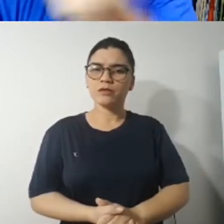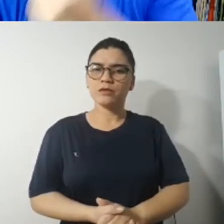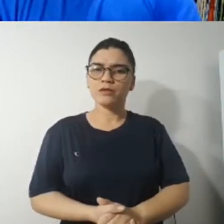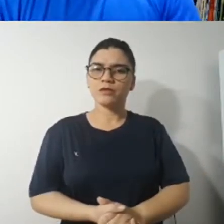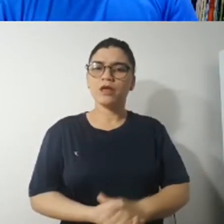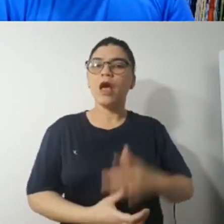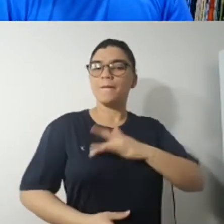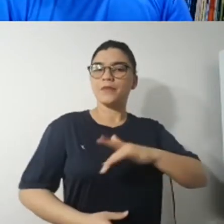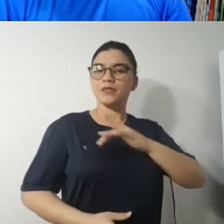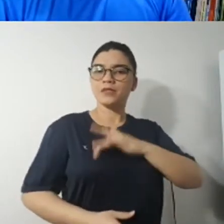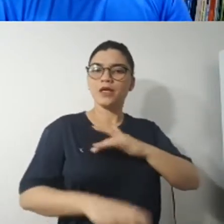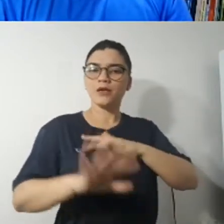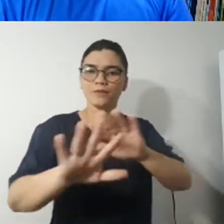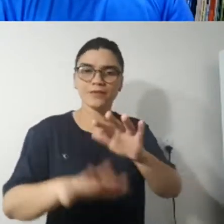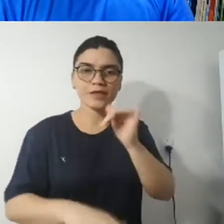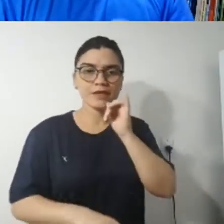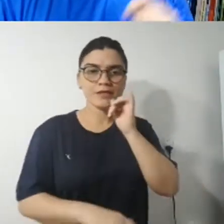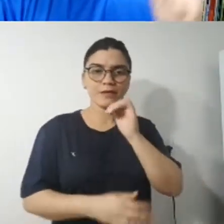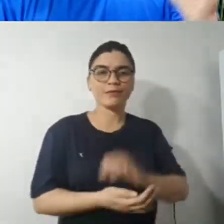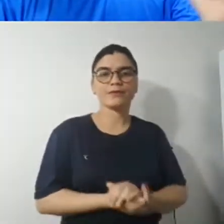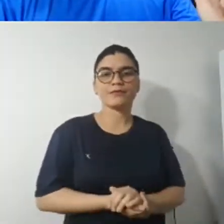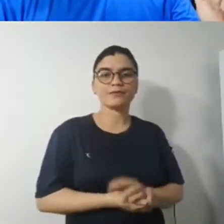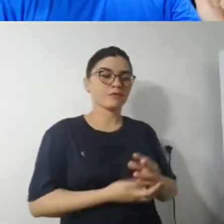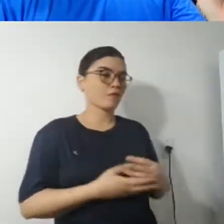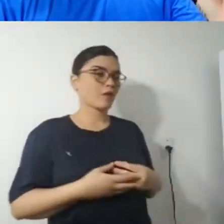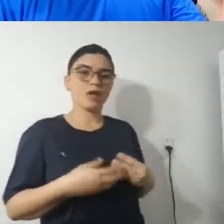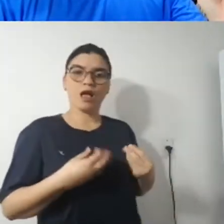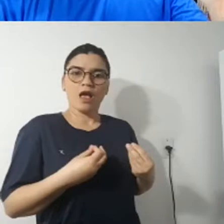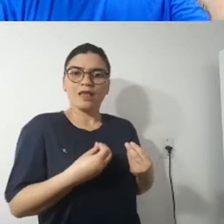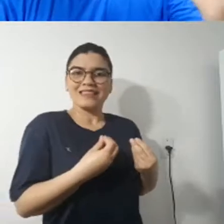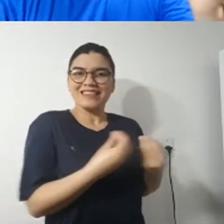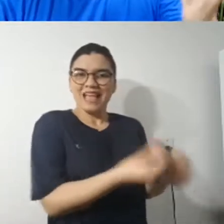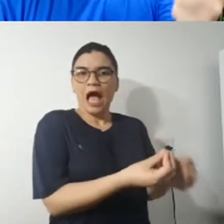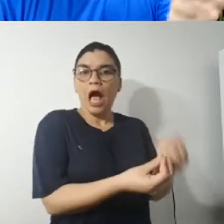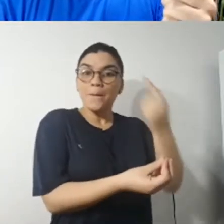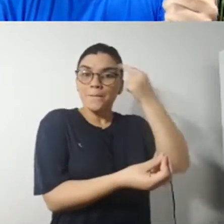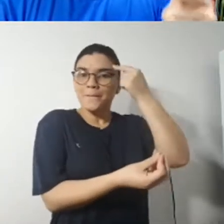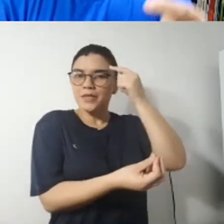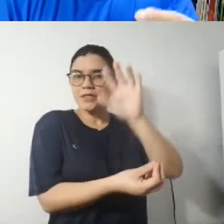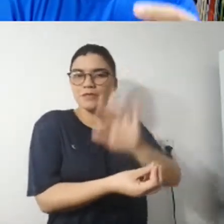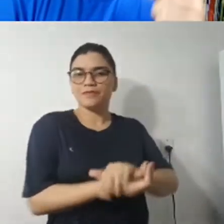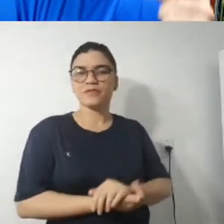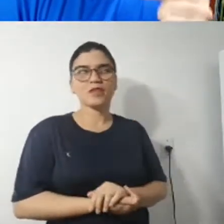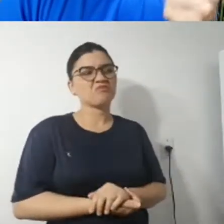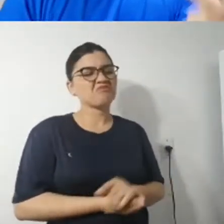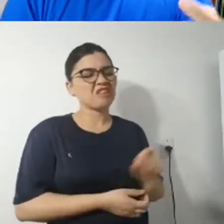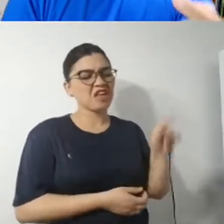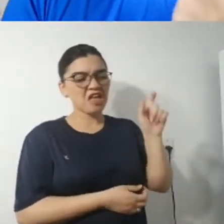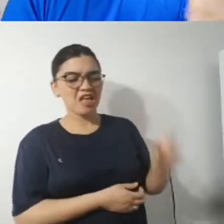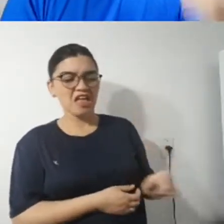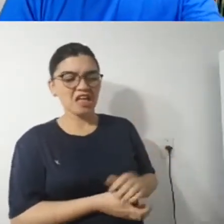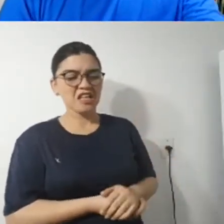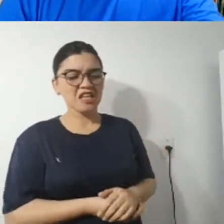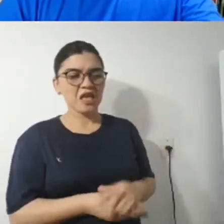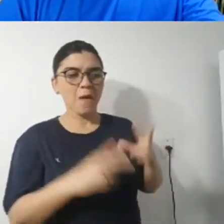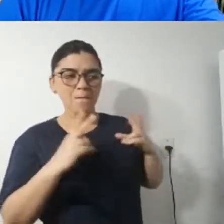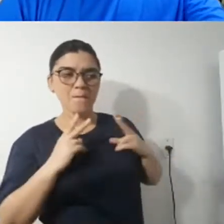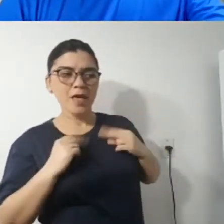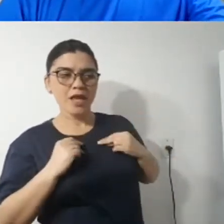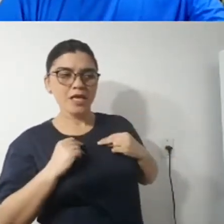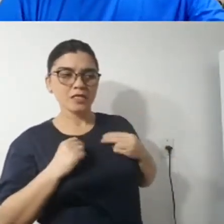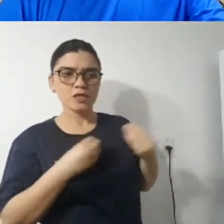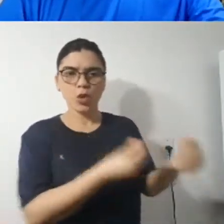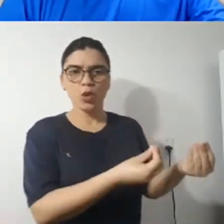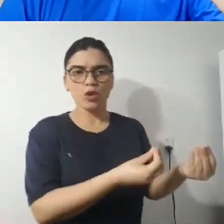outro merece. Misericórdia é uma característica de você dispensar bênção para